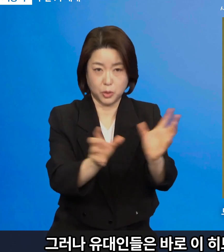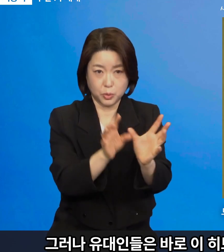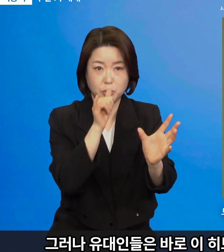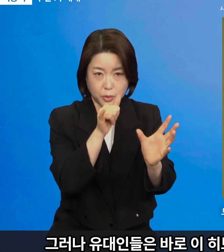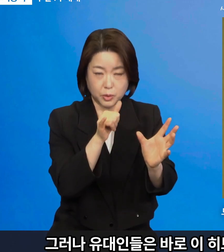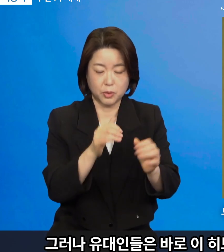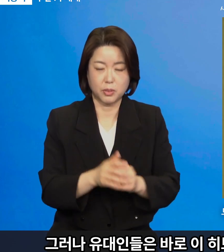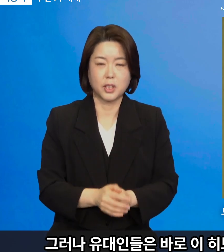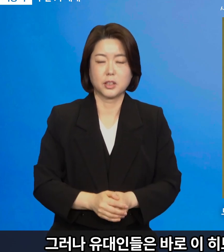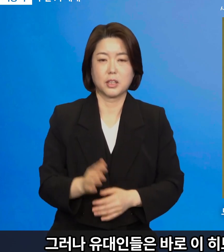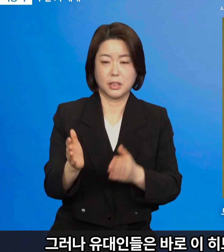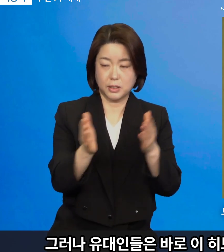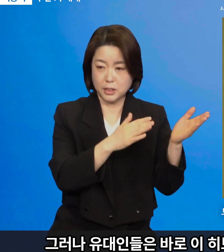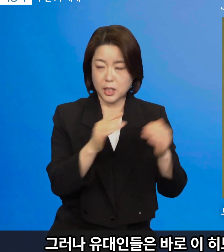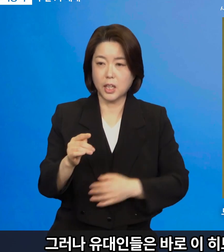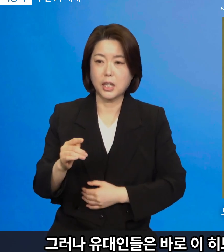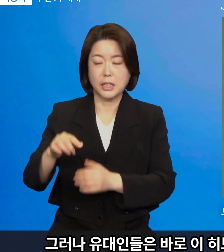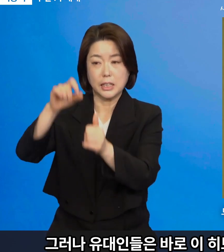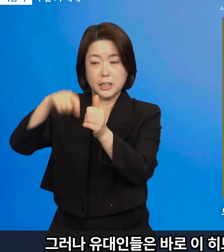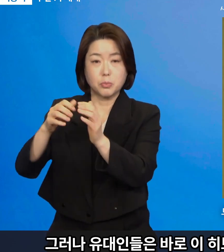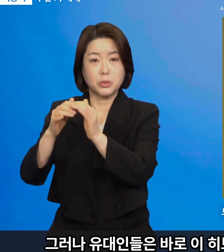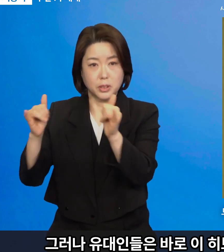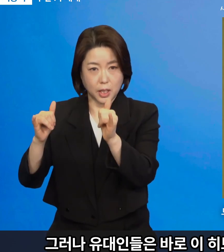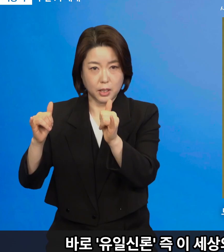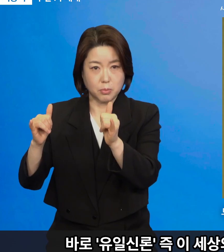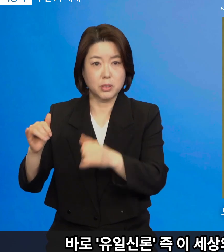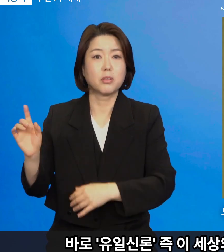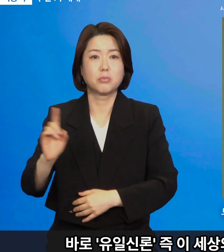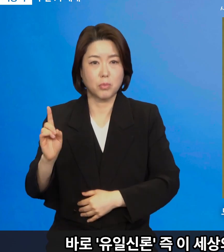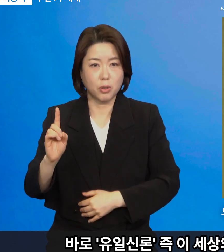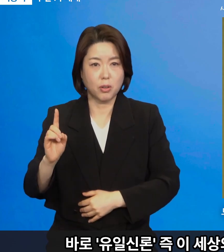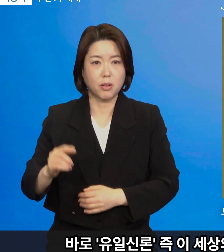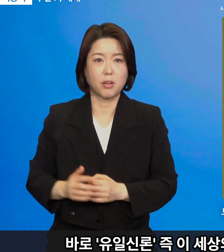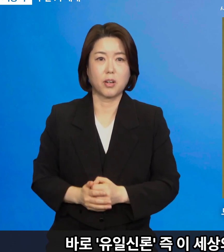유대인들은, 바로 이 히브리 민족은 어떤 민족이었냐면 바로